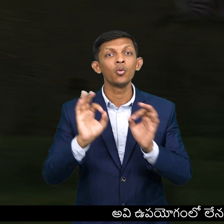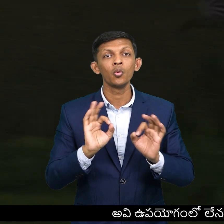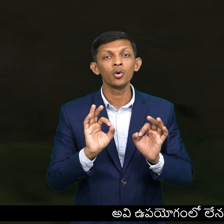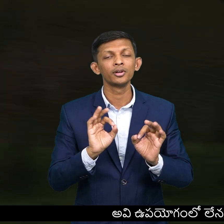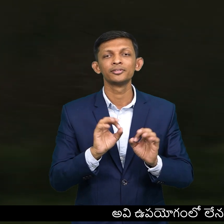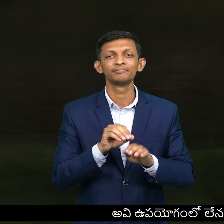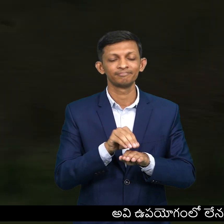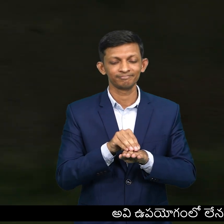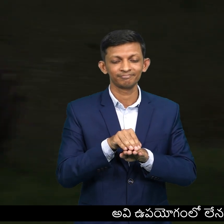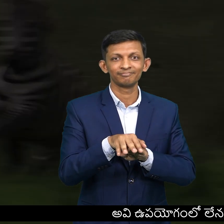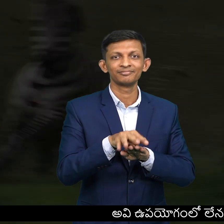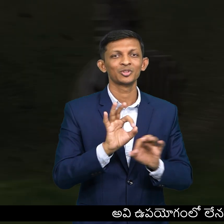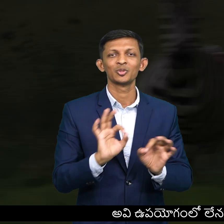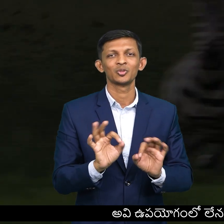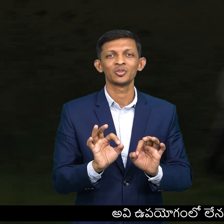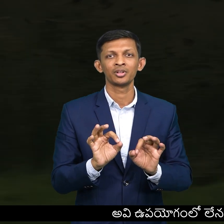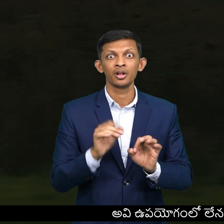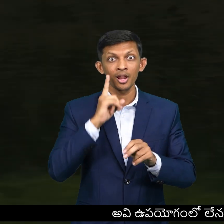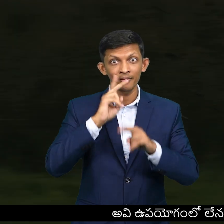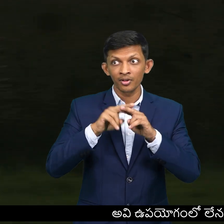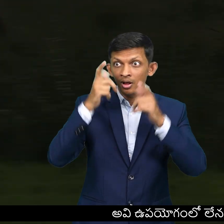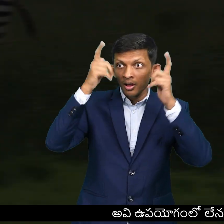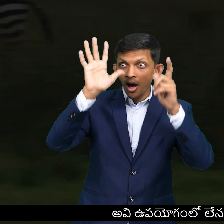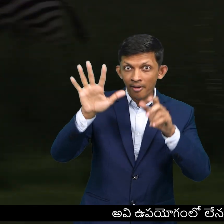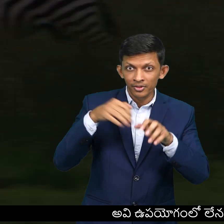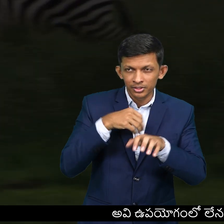వెనుకకు లాగబడతాయి.